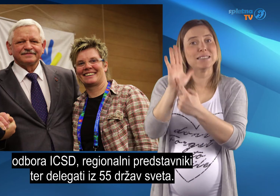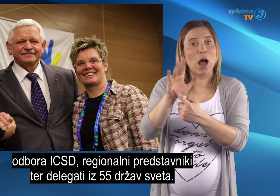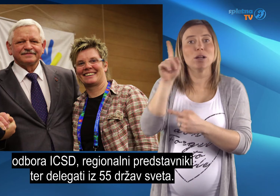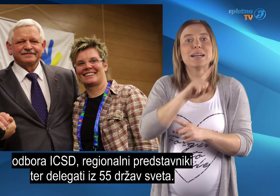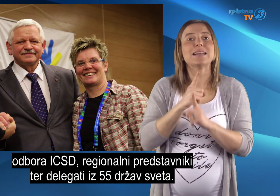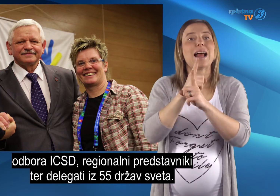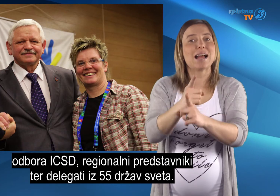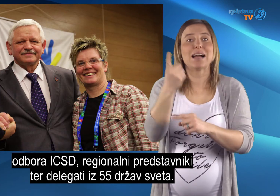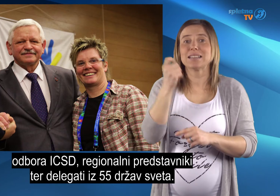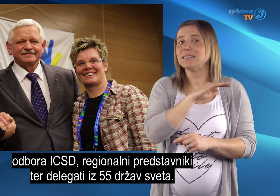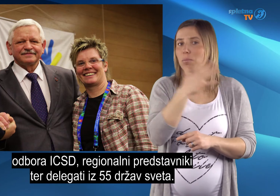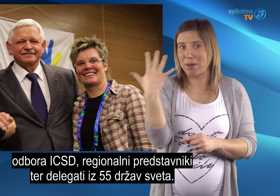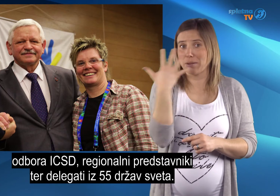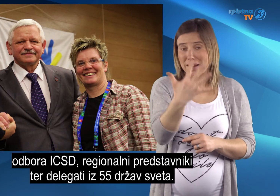iz 55 držav sveta.